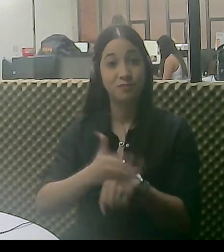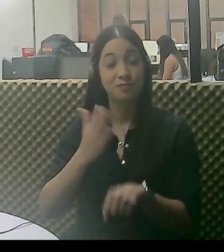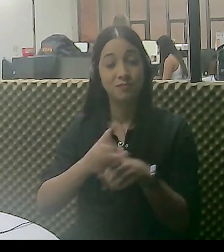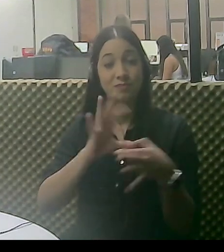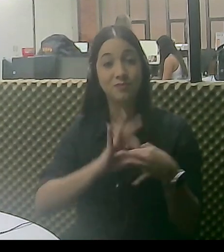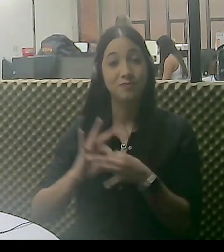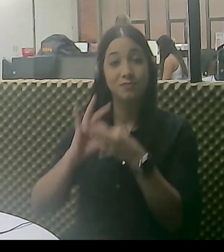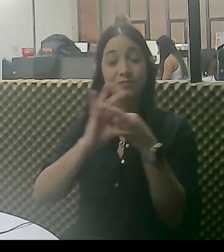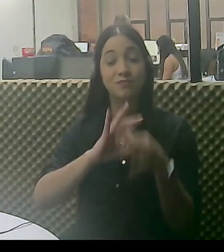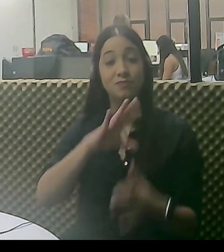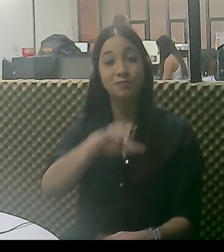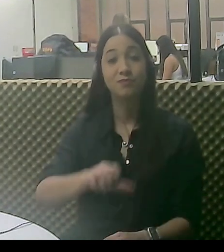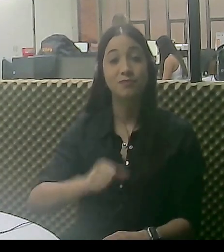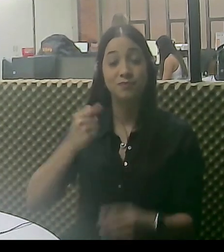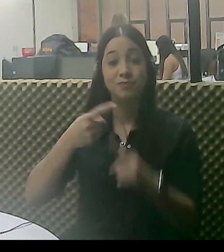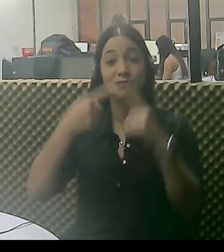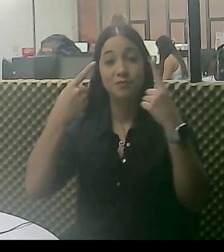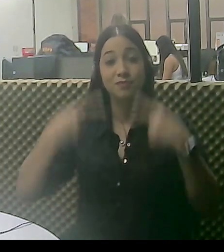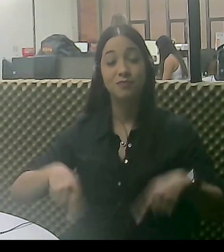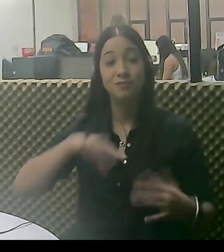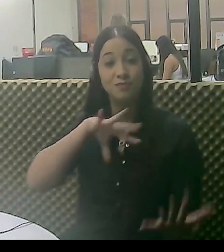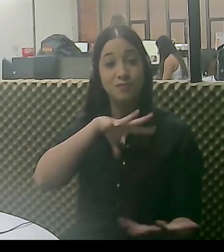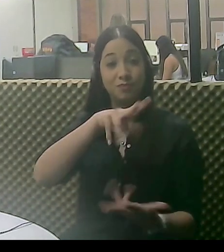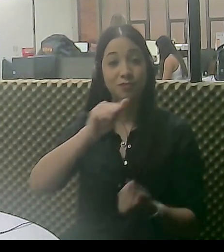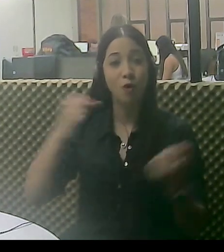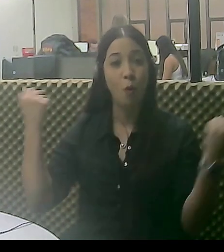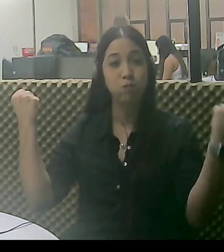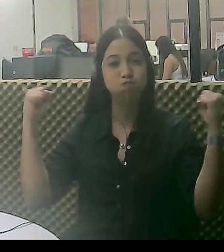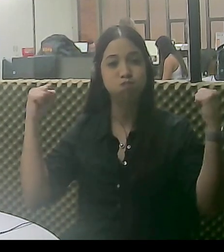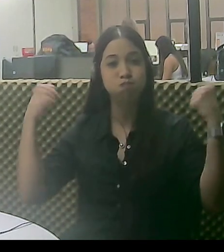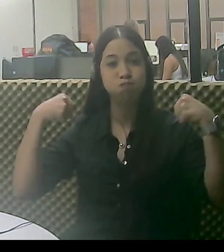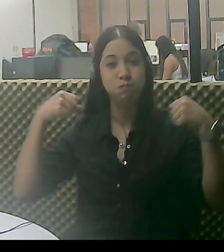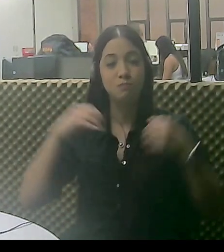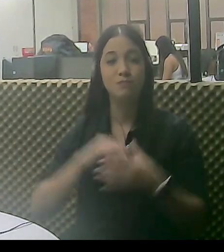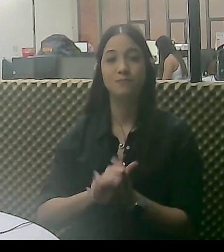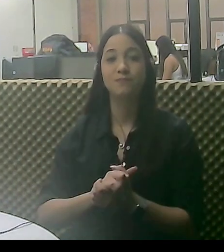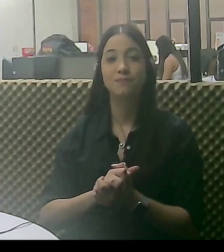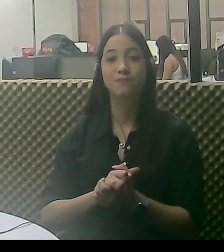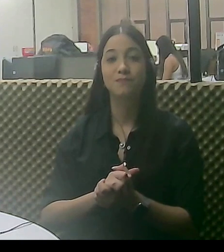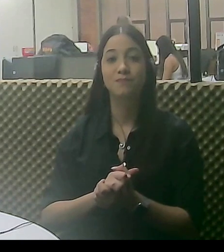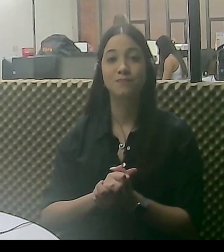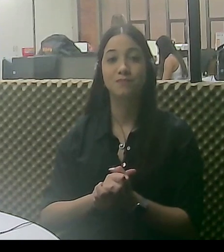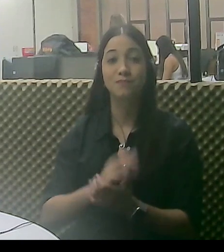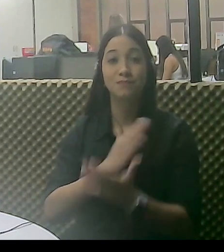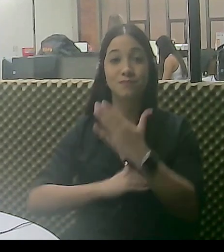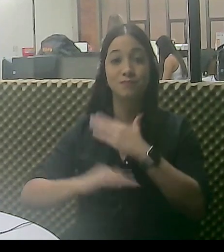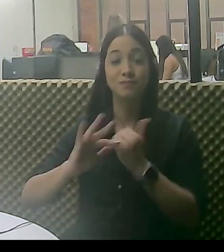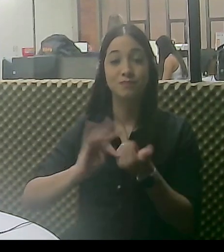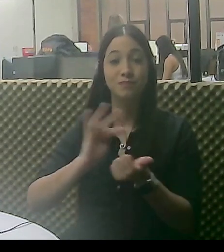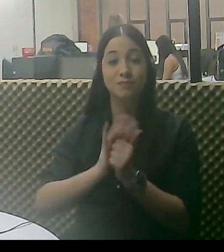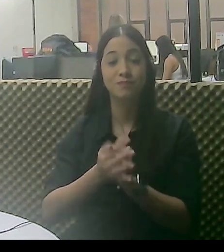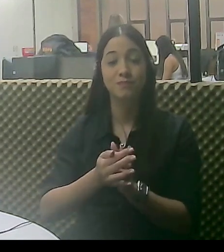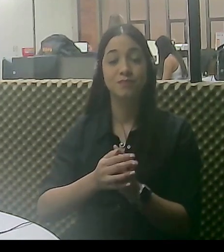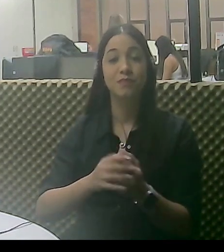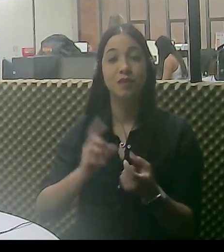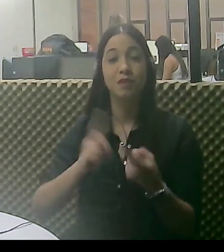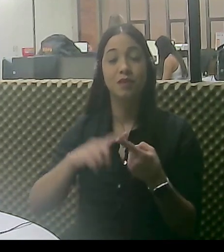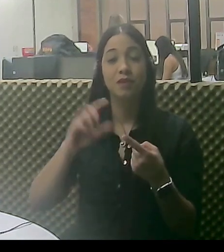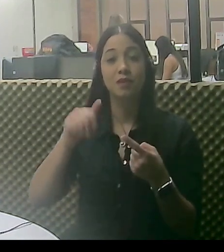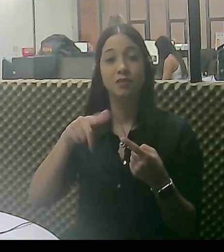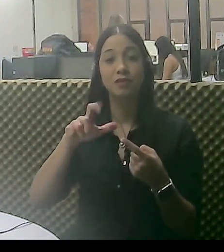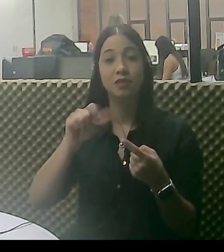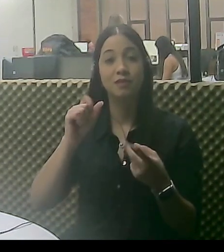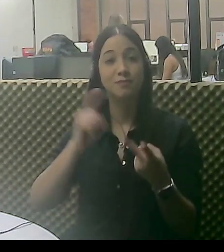são convocados para Campeonato Mundial de Halterofilismo. Os paratletas Ângela Teixeira,